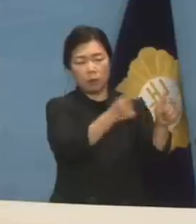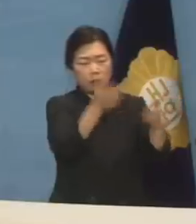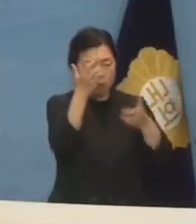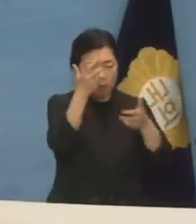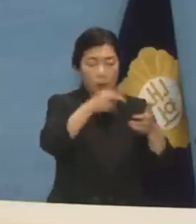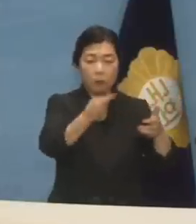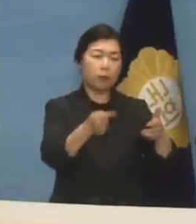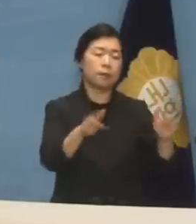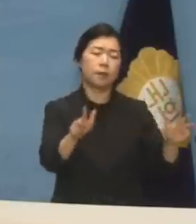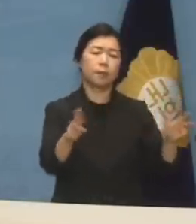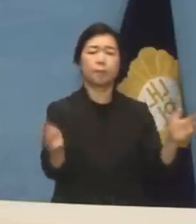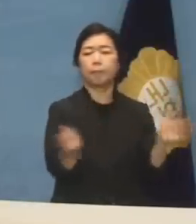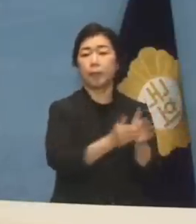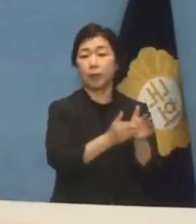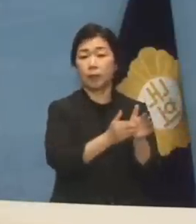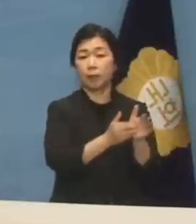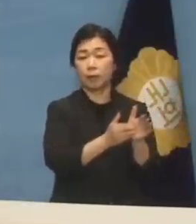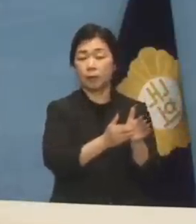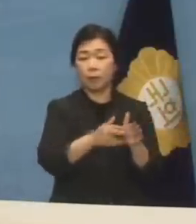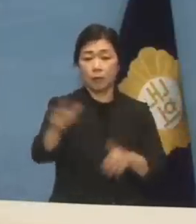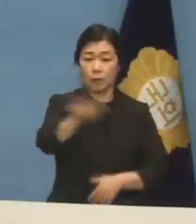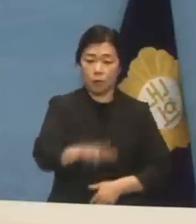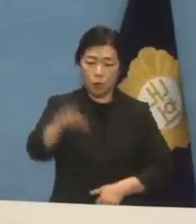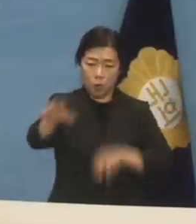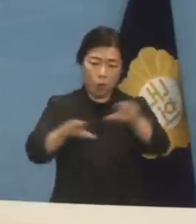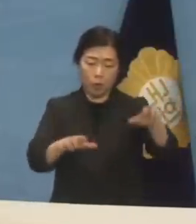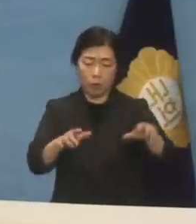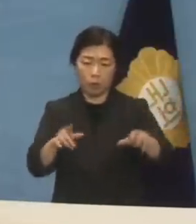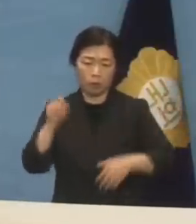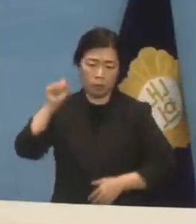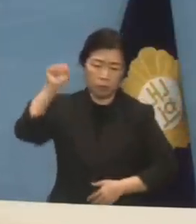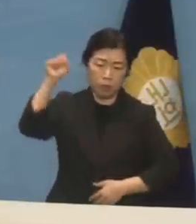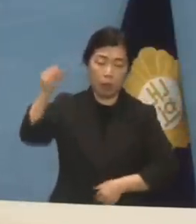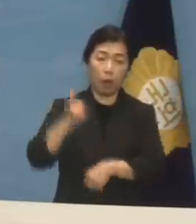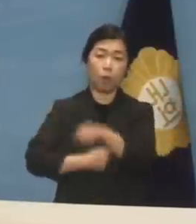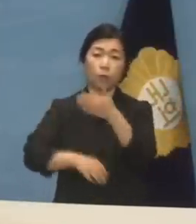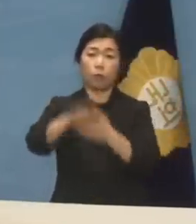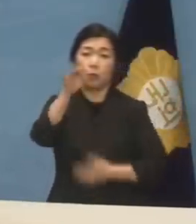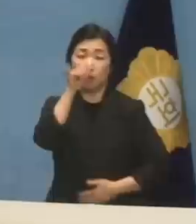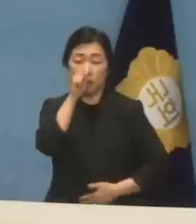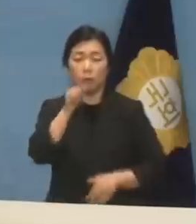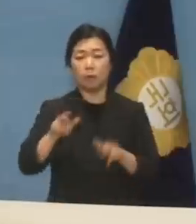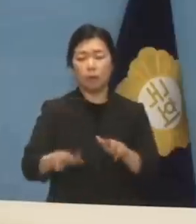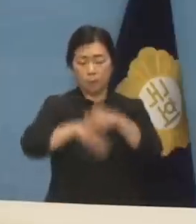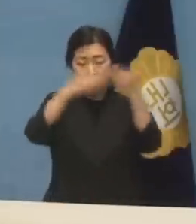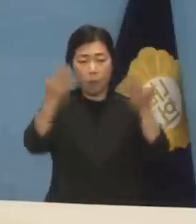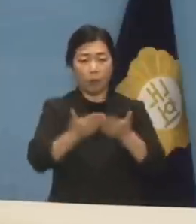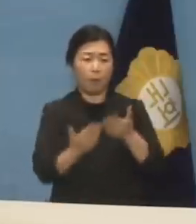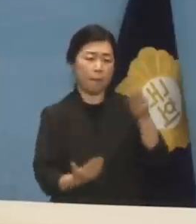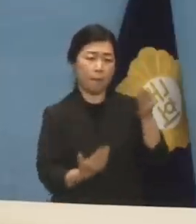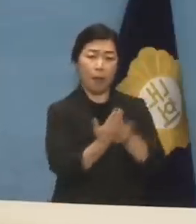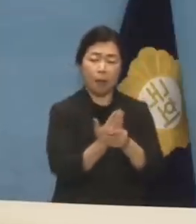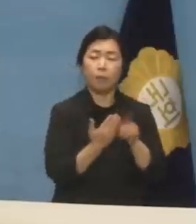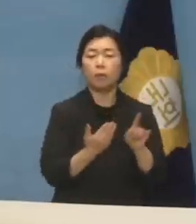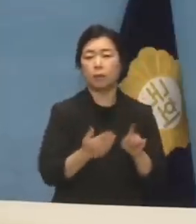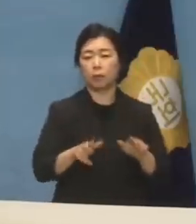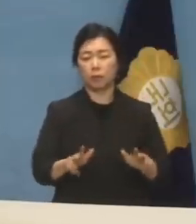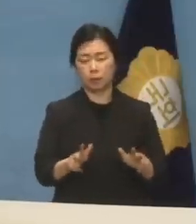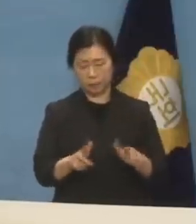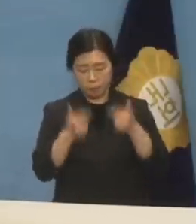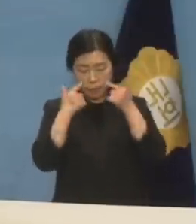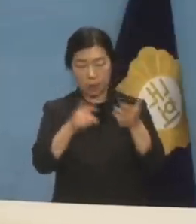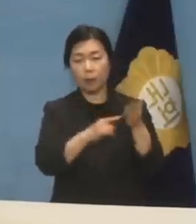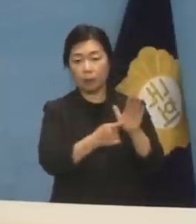쳐도 끝난 것입니다. 전국 도처에서 들불이 타오르고 있습니다. 이제 이 모든 사태는